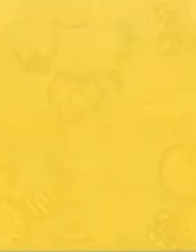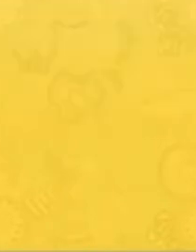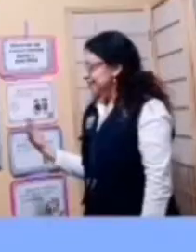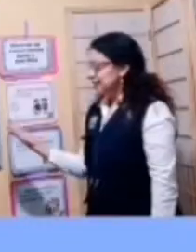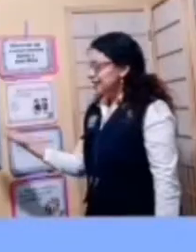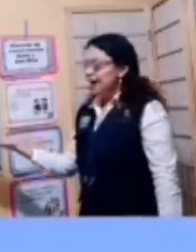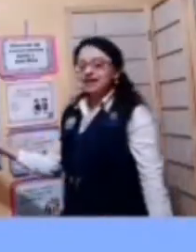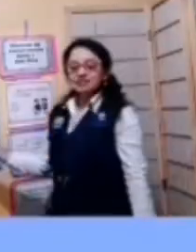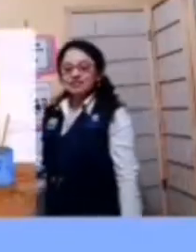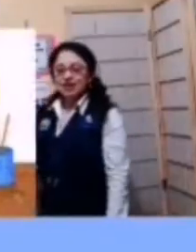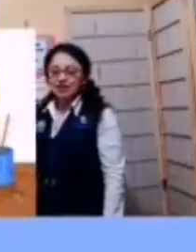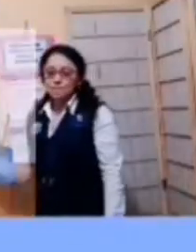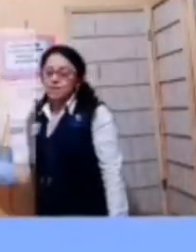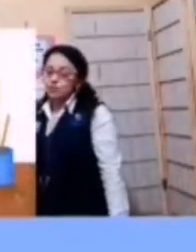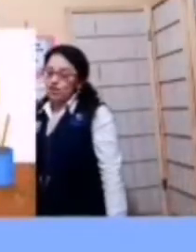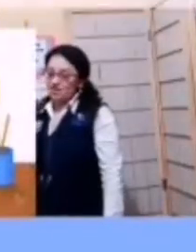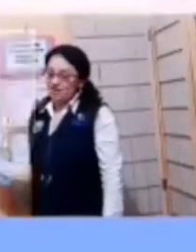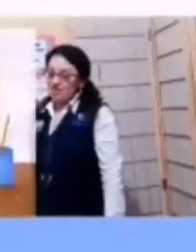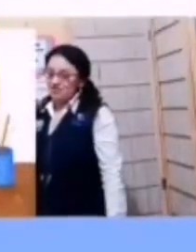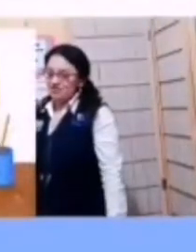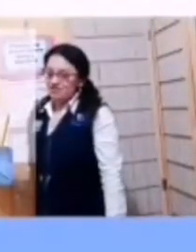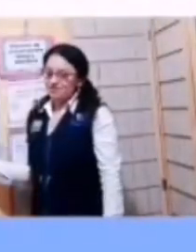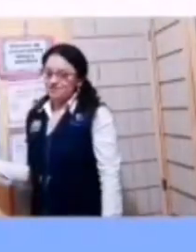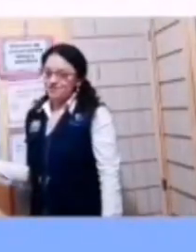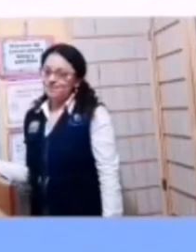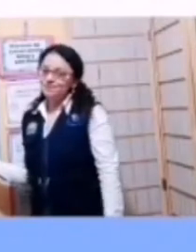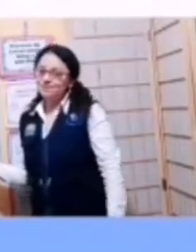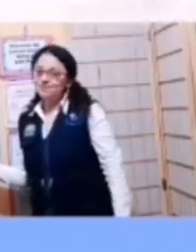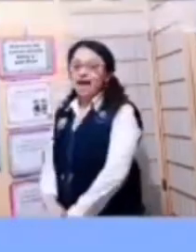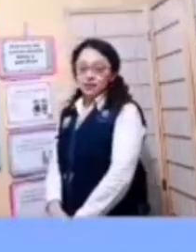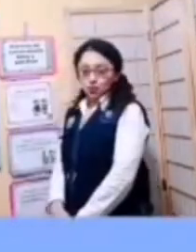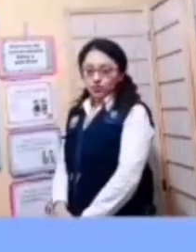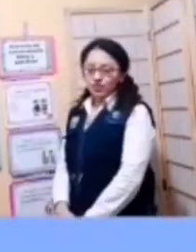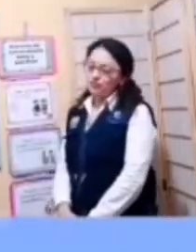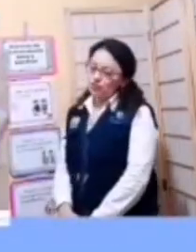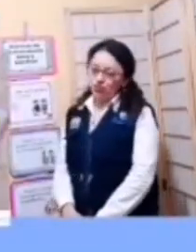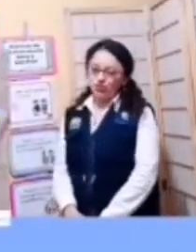Hacer manualidades Hacer Algún de fotos